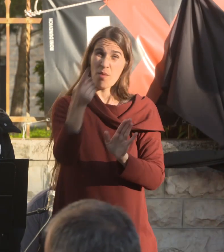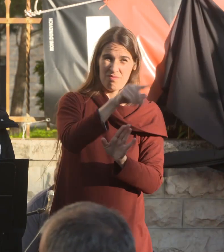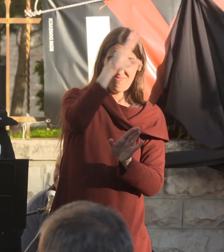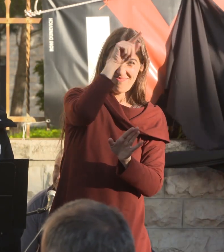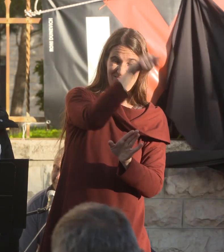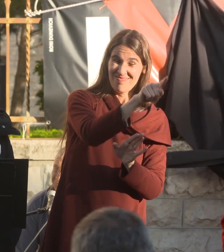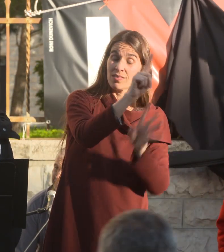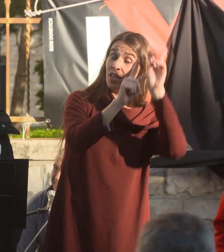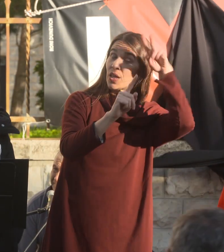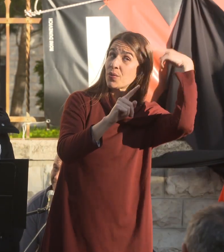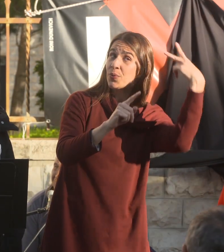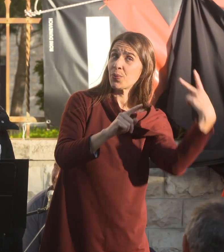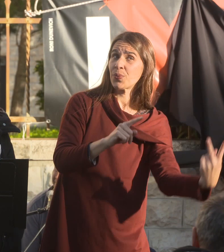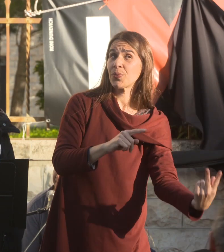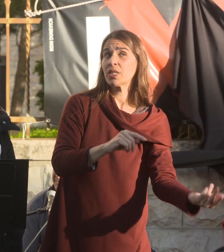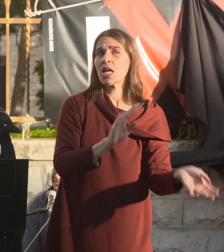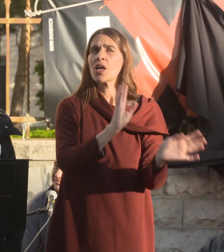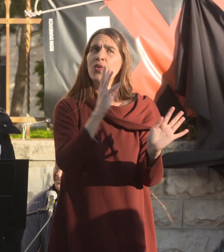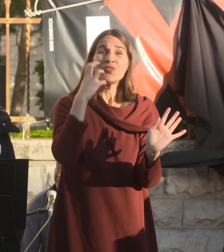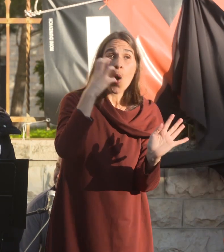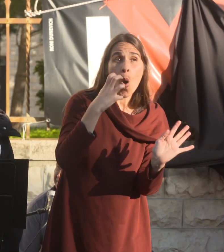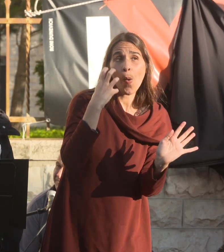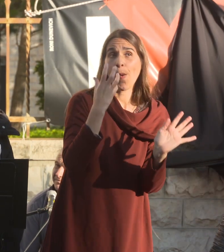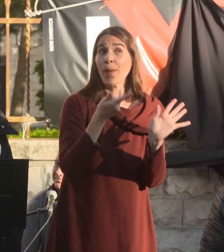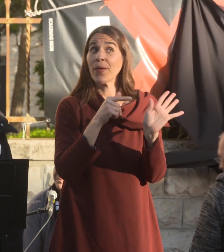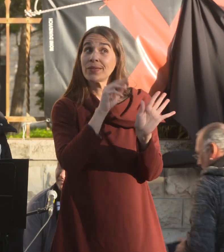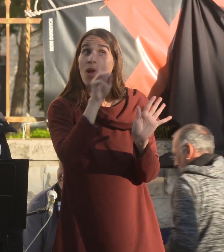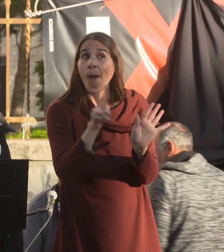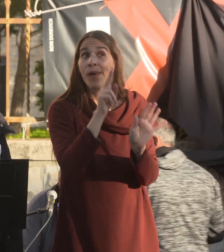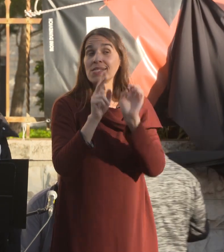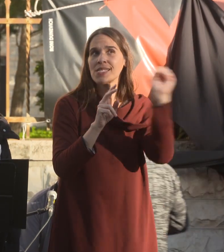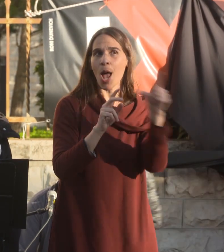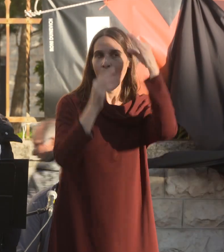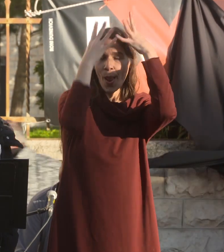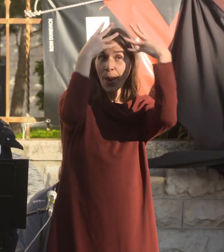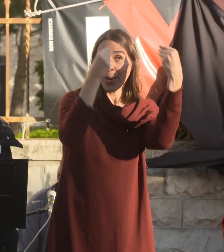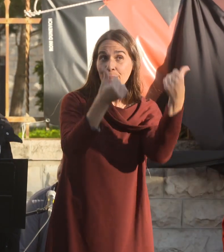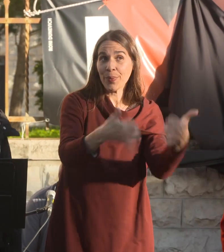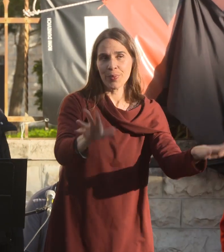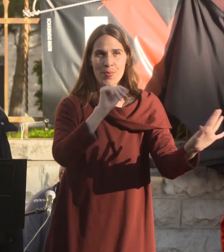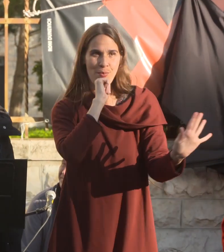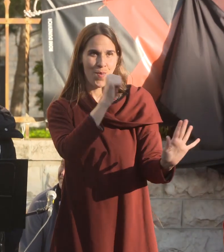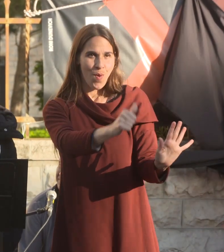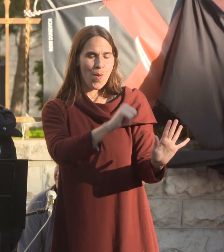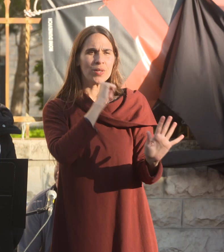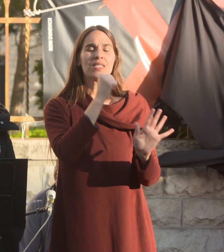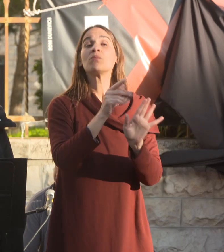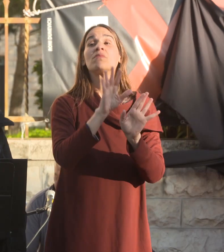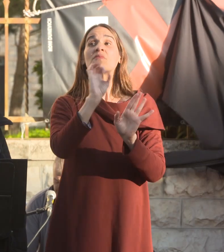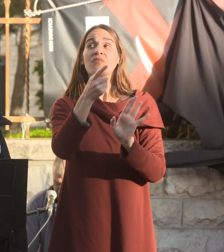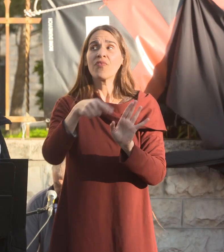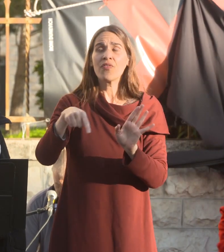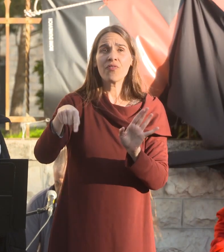ואצלו שלא תנשור שום שערה, לא ורודה ולא כחולה ולא סולה, וכל מי